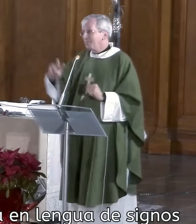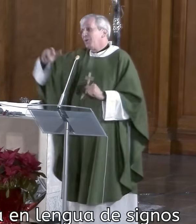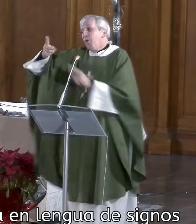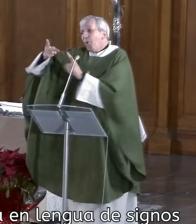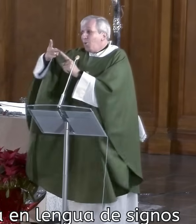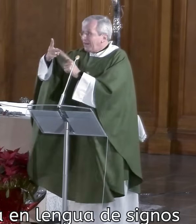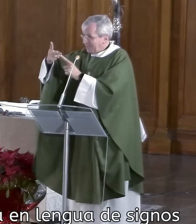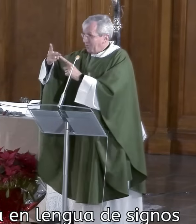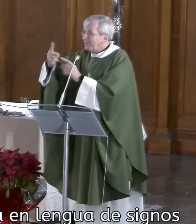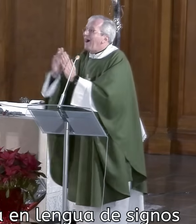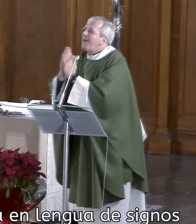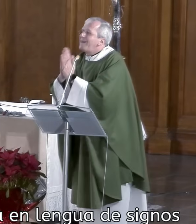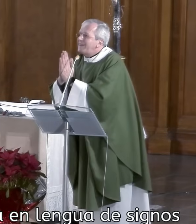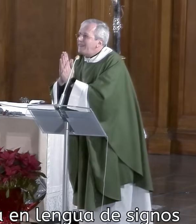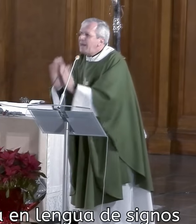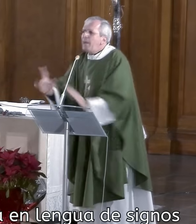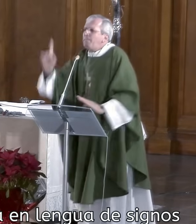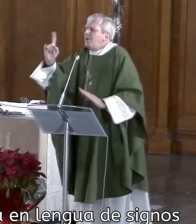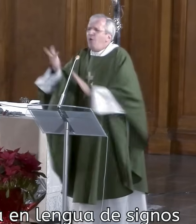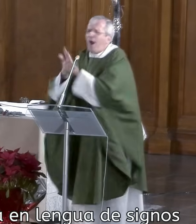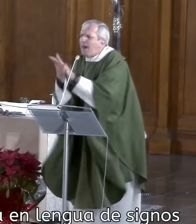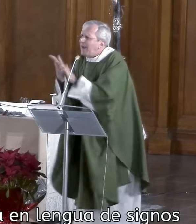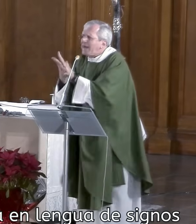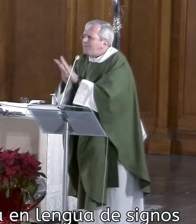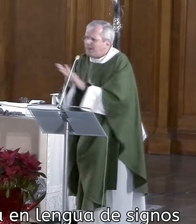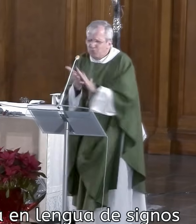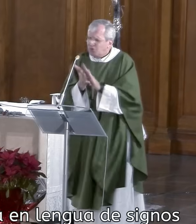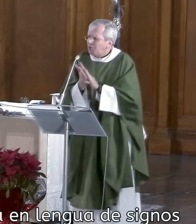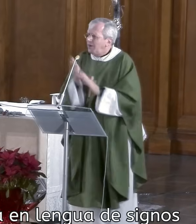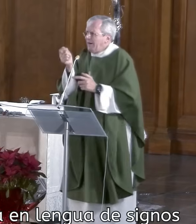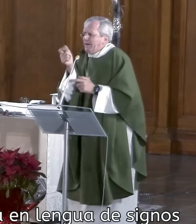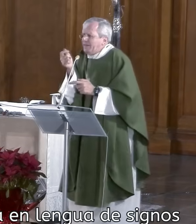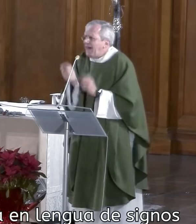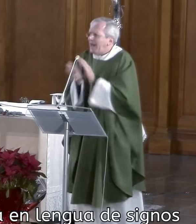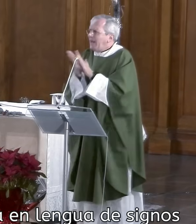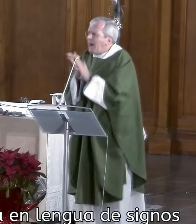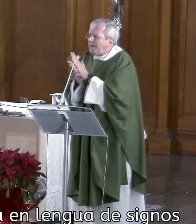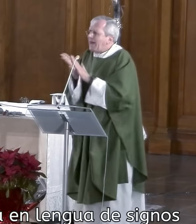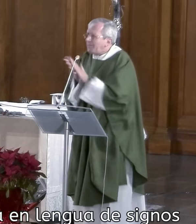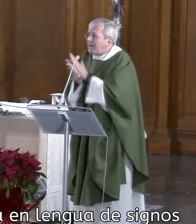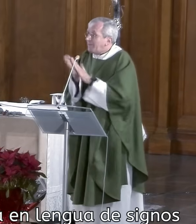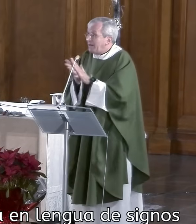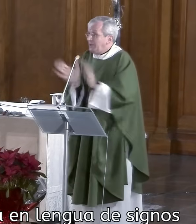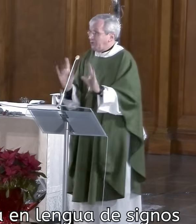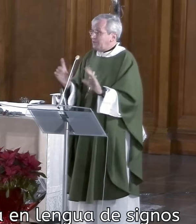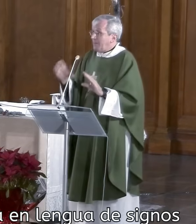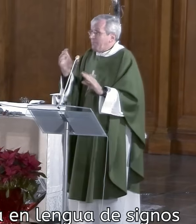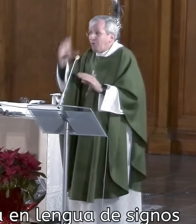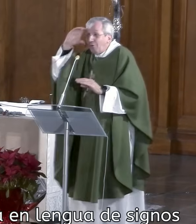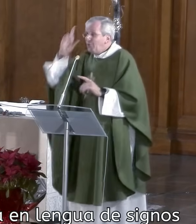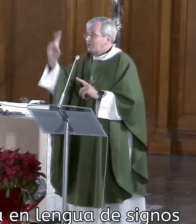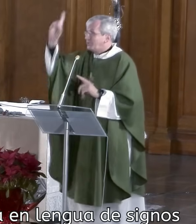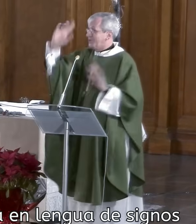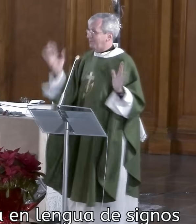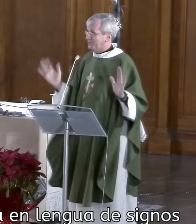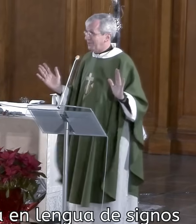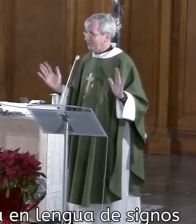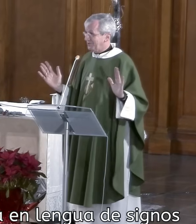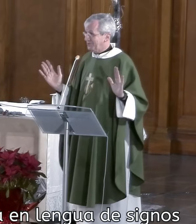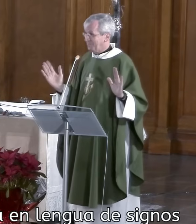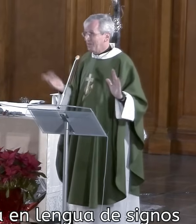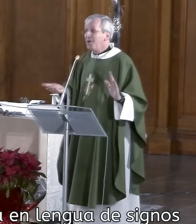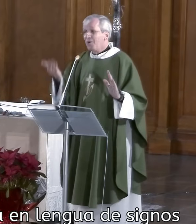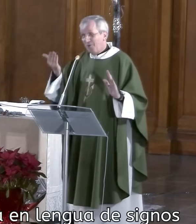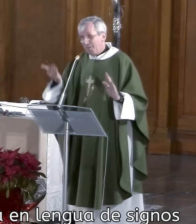Dios. Una segunda, rezar, pero hablar, hablar mucho. Rezar, hablar, hablar, hablar. Entonces tampoco no escuchamos a